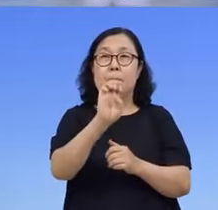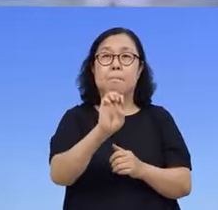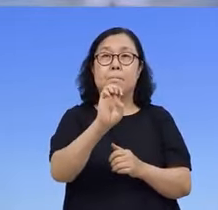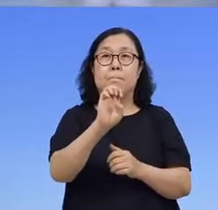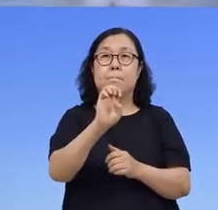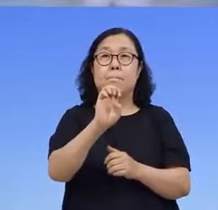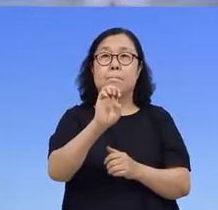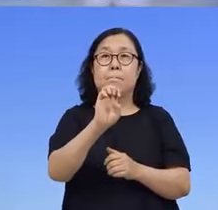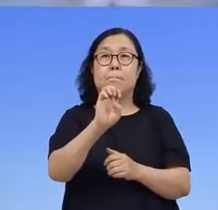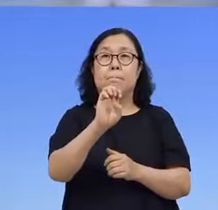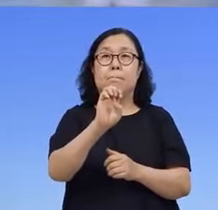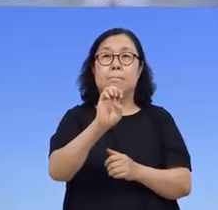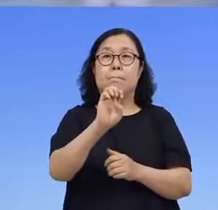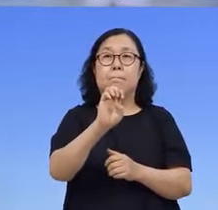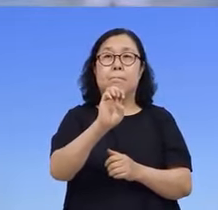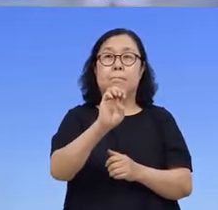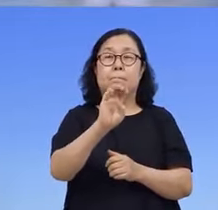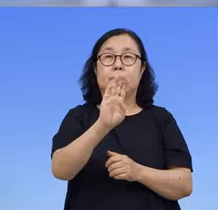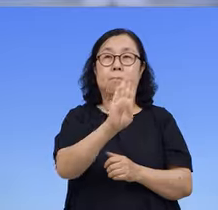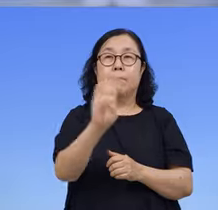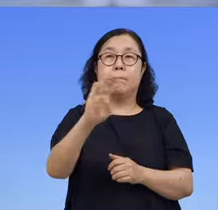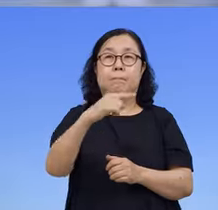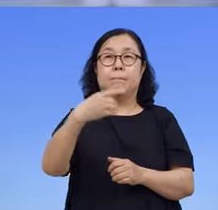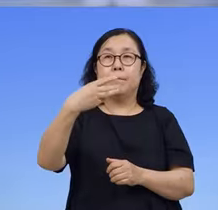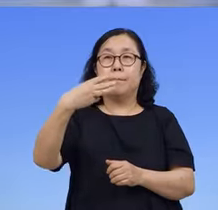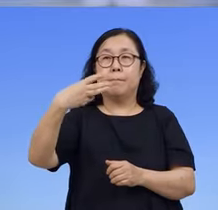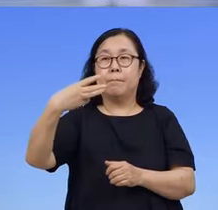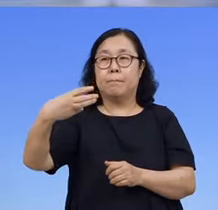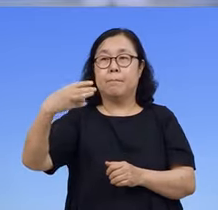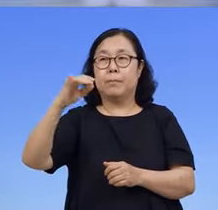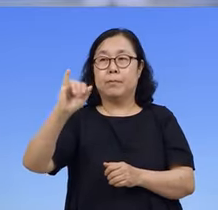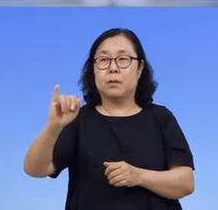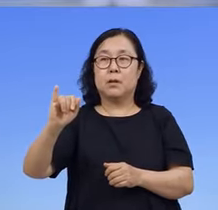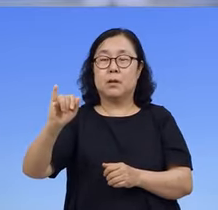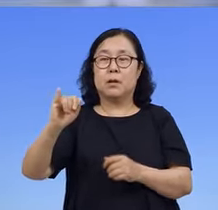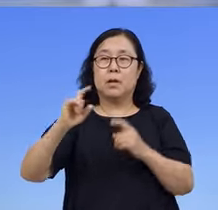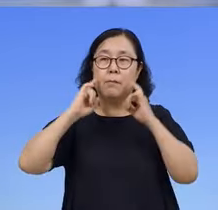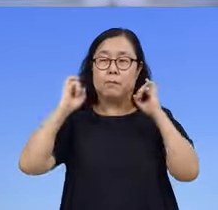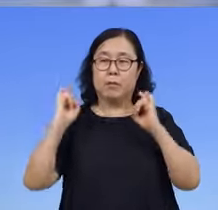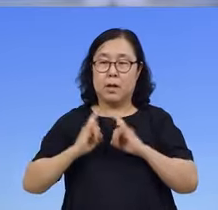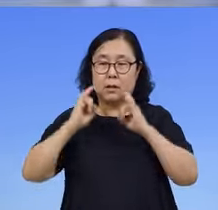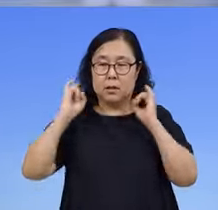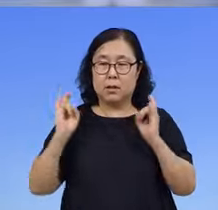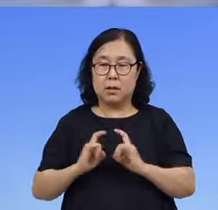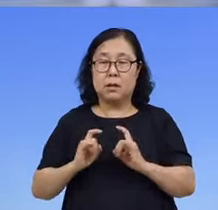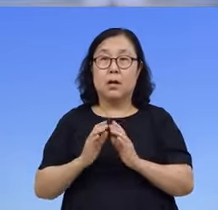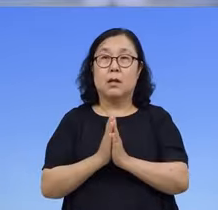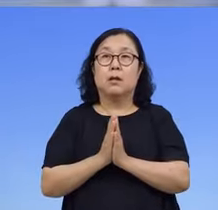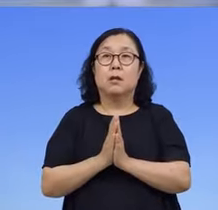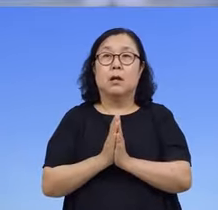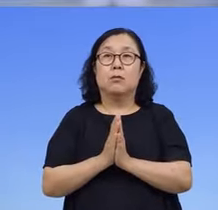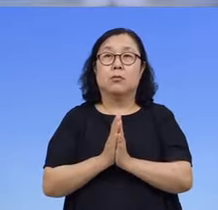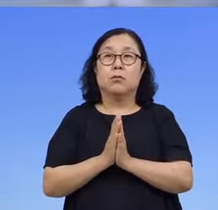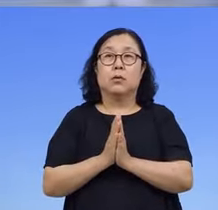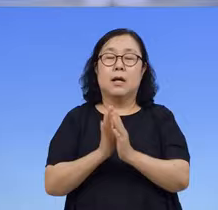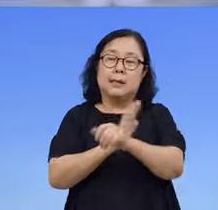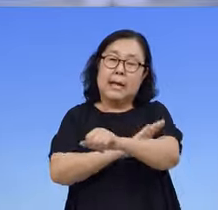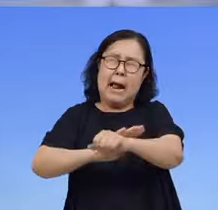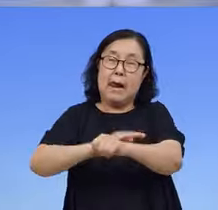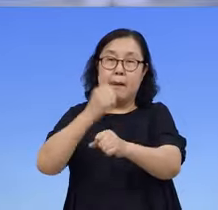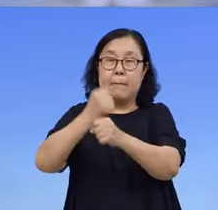뿌띠 프랑스라고 하는, 지금 뭐 거기는요 너무 명소가 돼가지고 입장료를 내야 들어가게 할 정도로 설계가